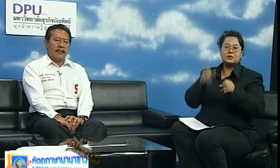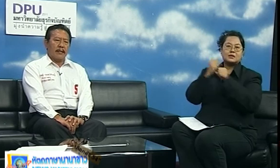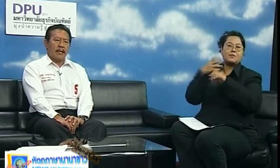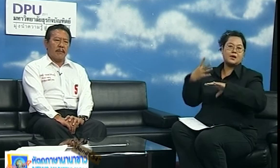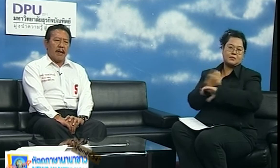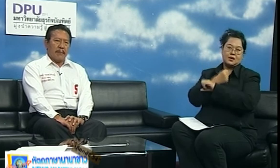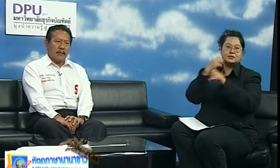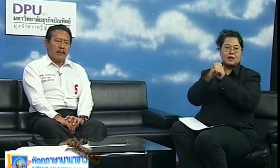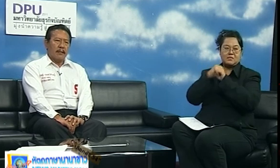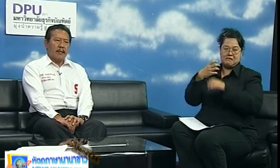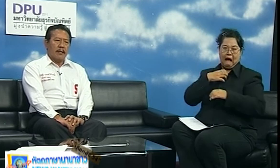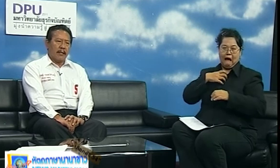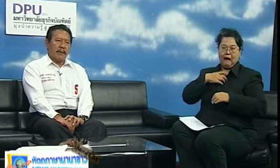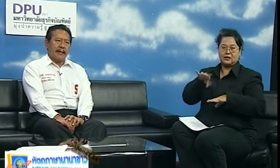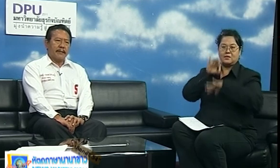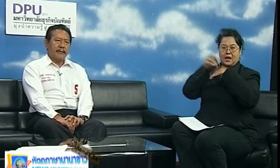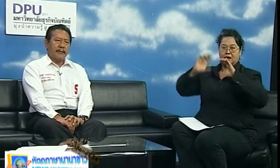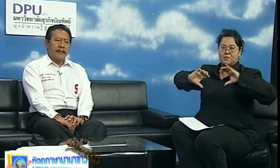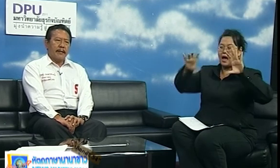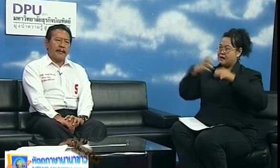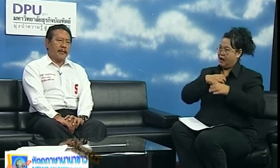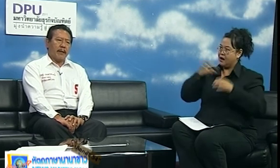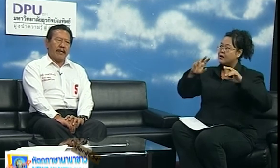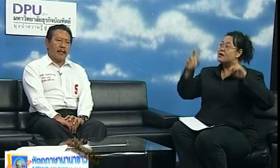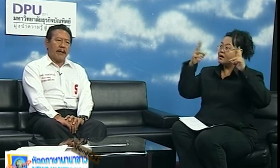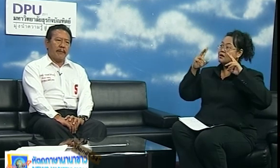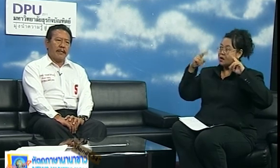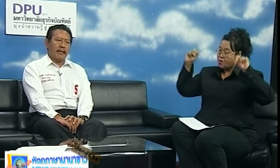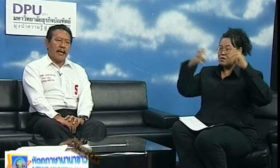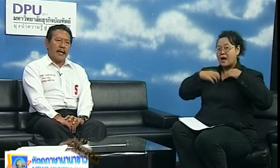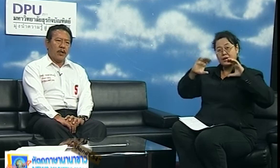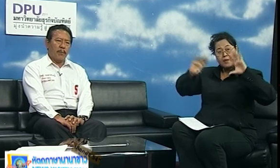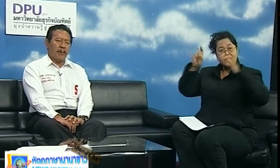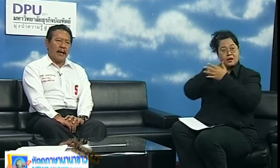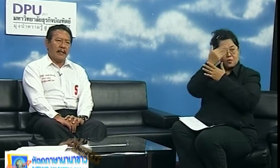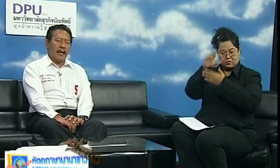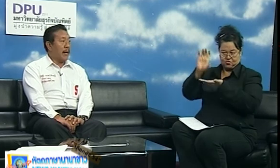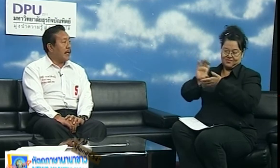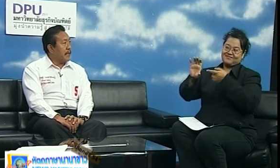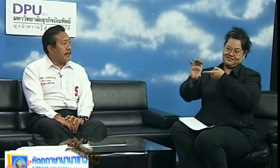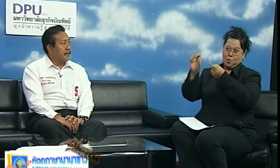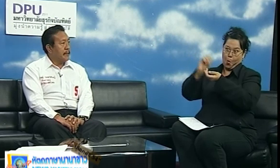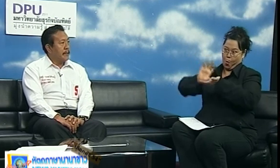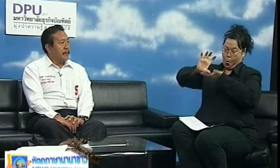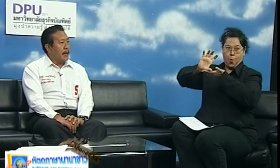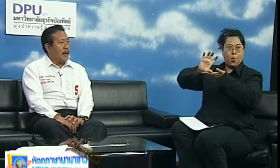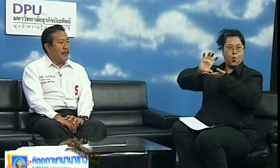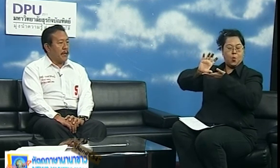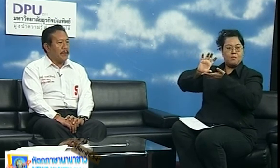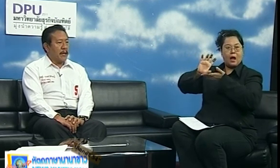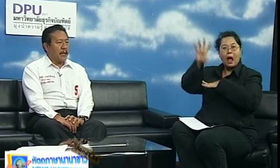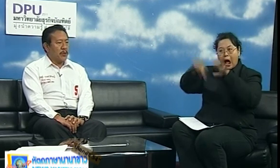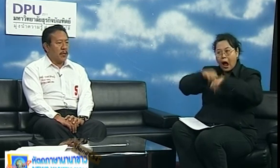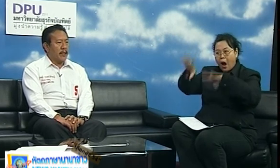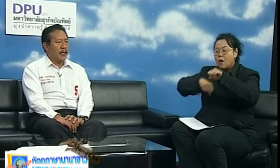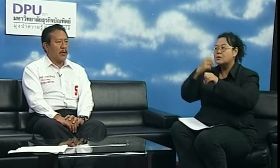องการที่จะมาเป็นรัฐบาลเหตุทจะมาเป็รัฐบาลเพื่อจะได้งบประมาณอัมหาศาลเอามาจ